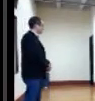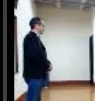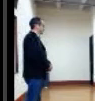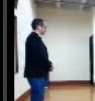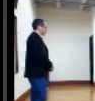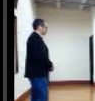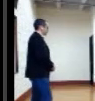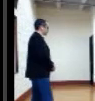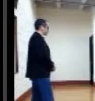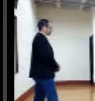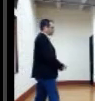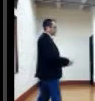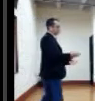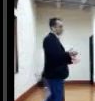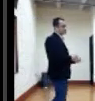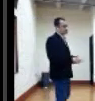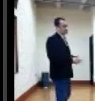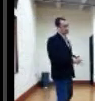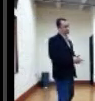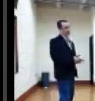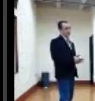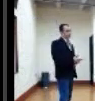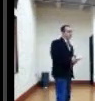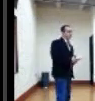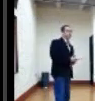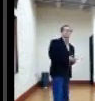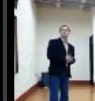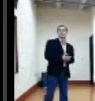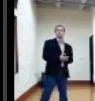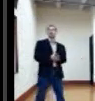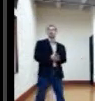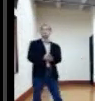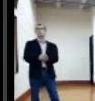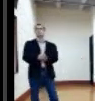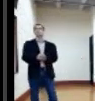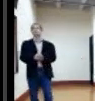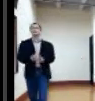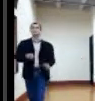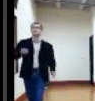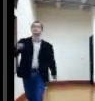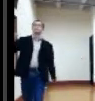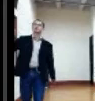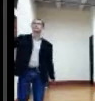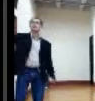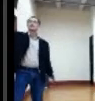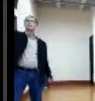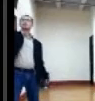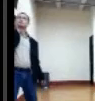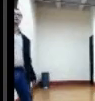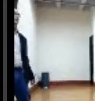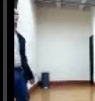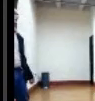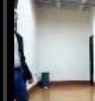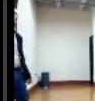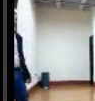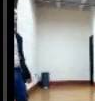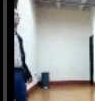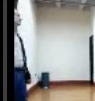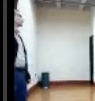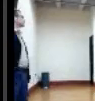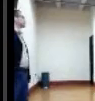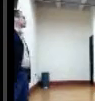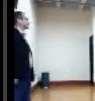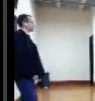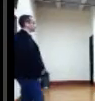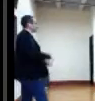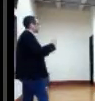sí realista en el hecho de que aunque fueran pasos torpes, ya son, valga la redundancia, pasos para comenzar